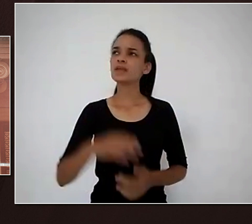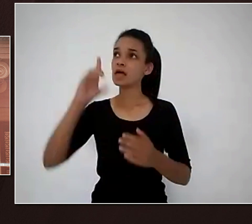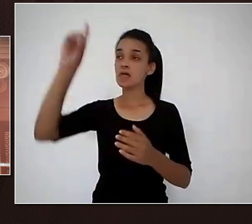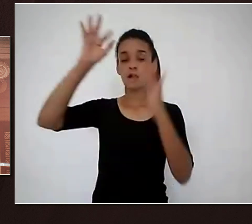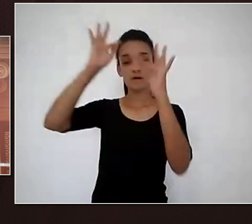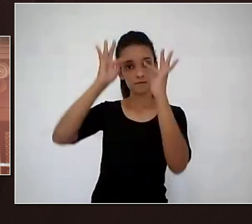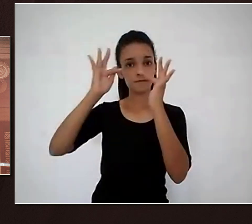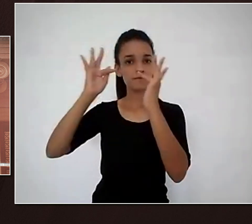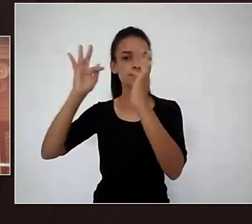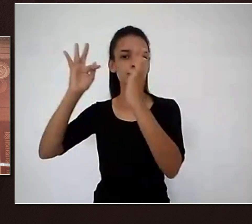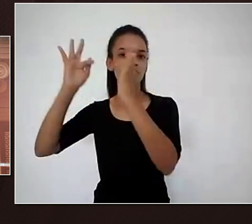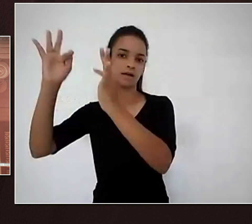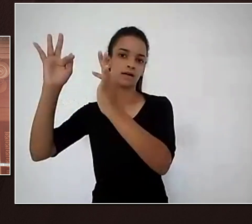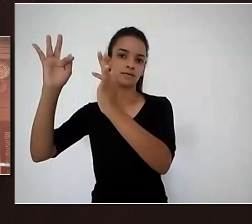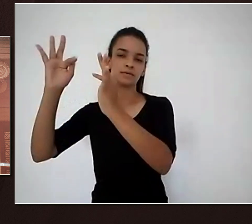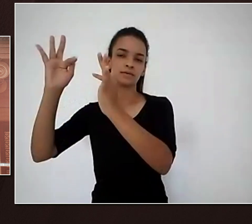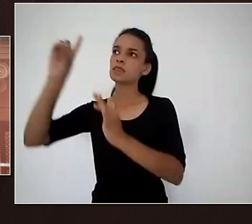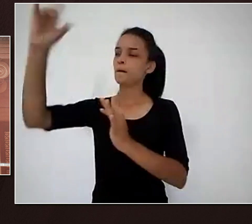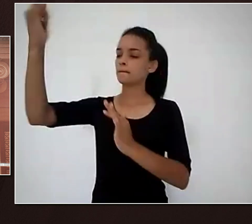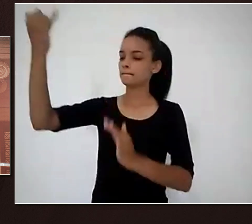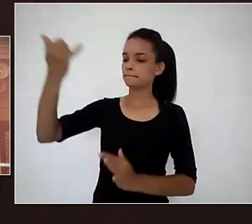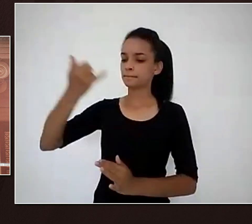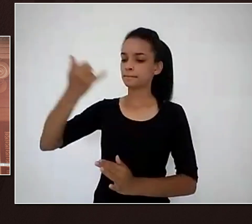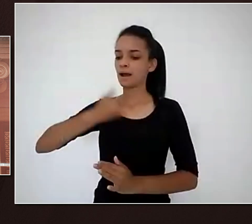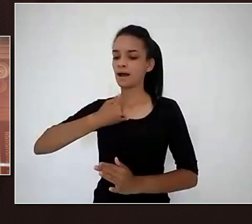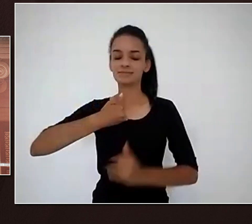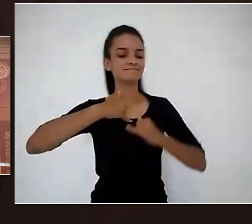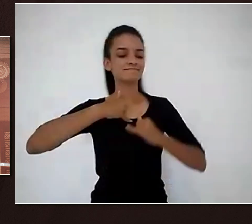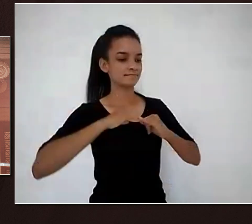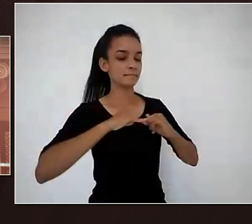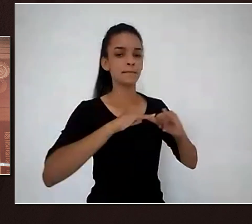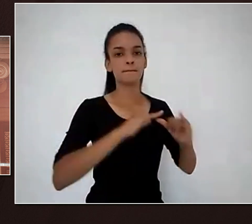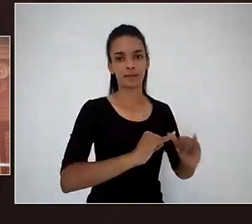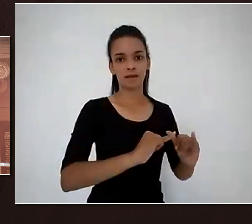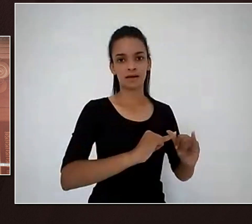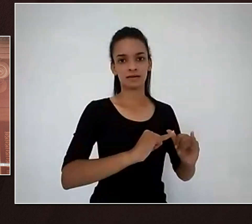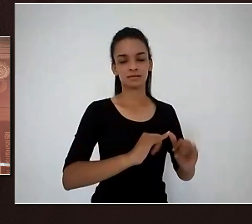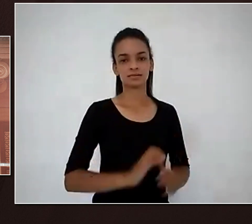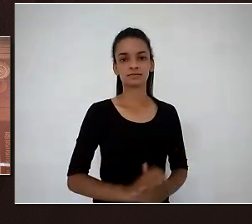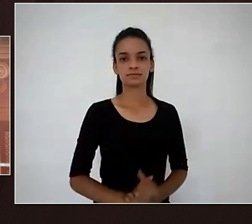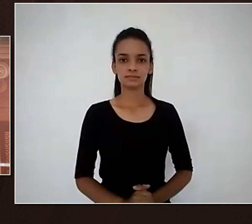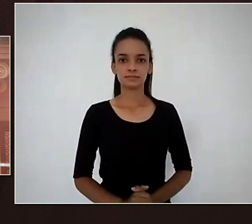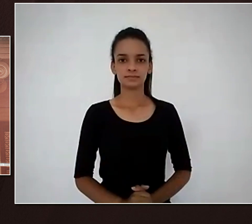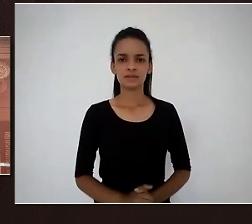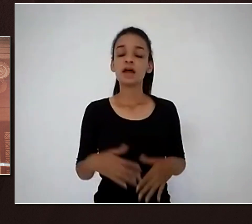revelação, né, do Senhor para a igreja. Então, o que aconteceu?